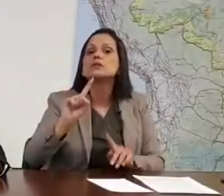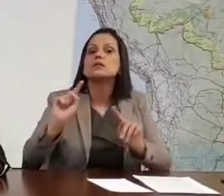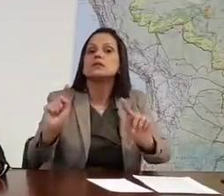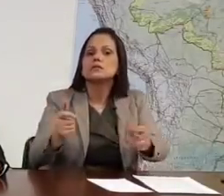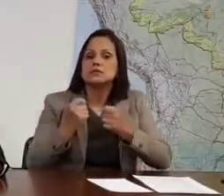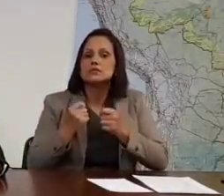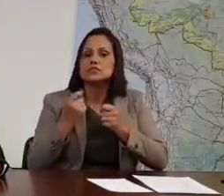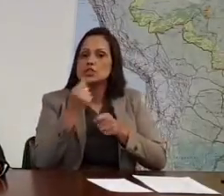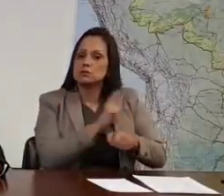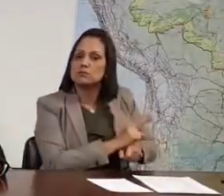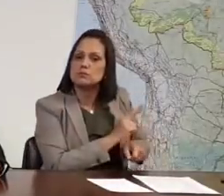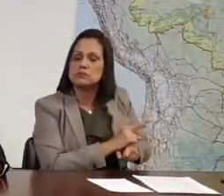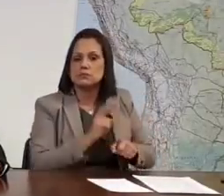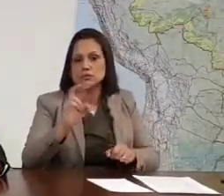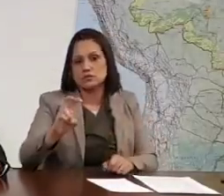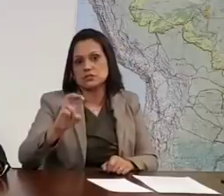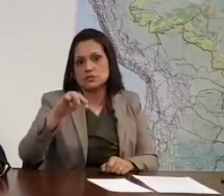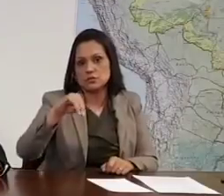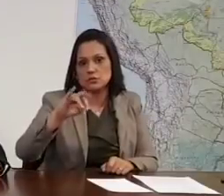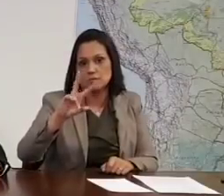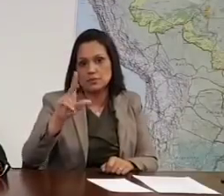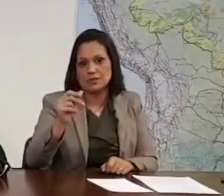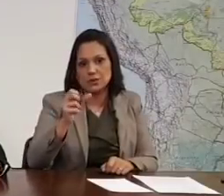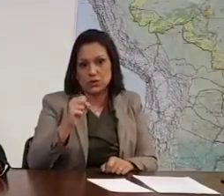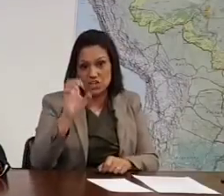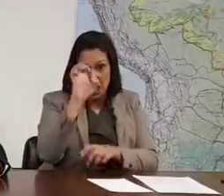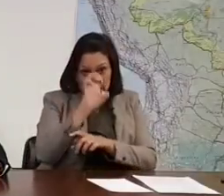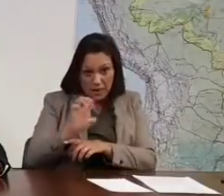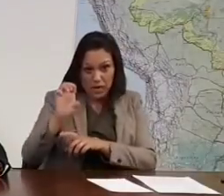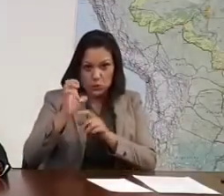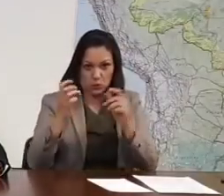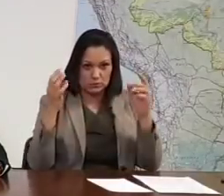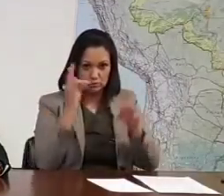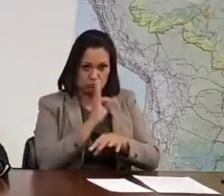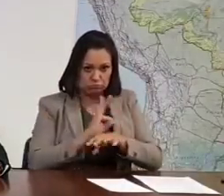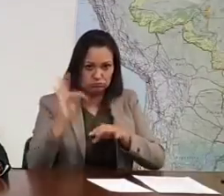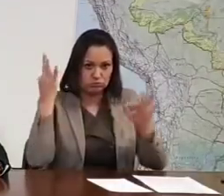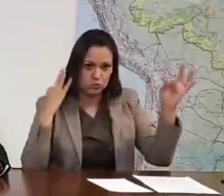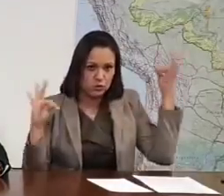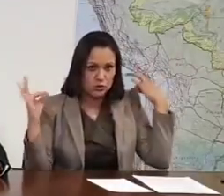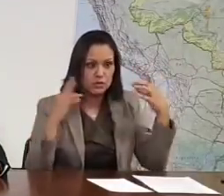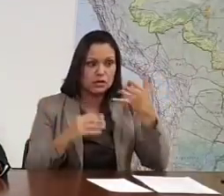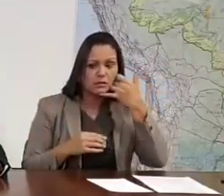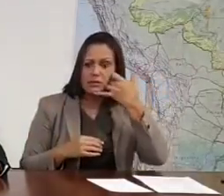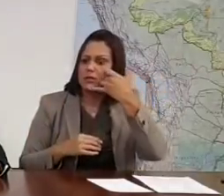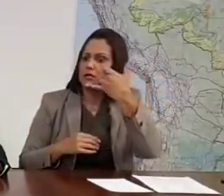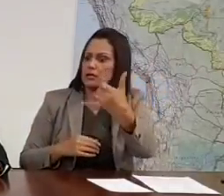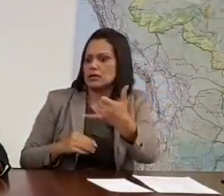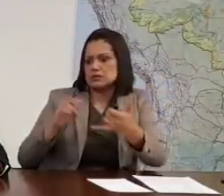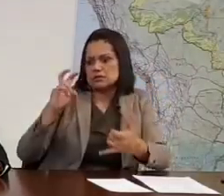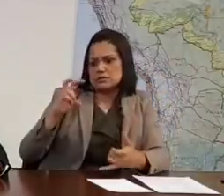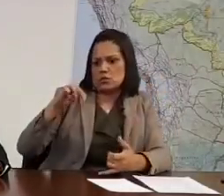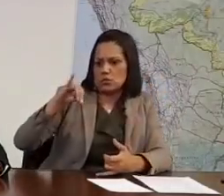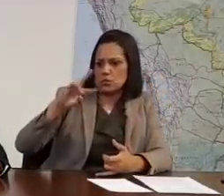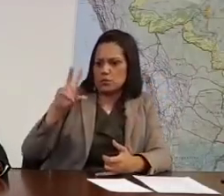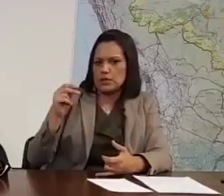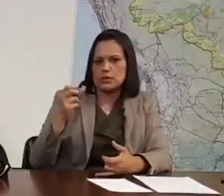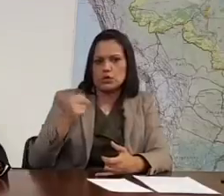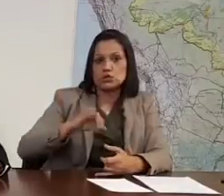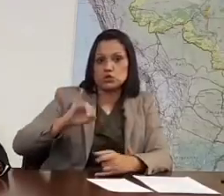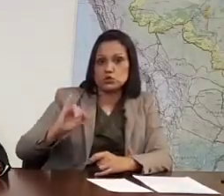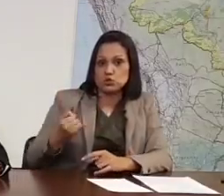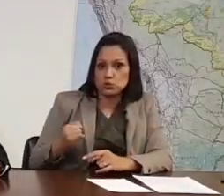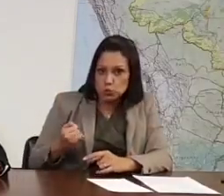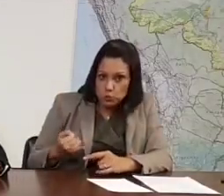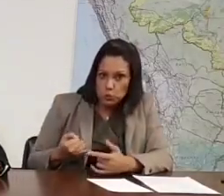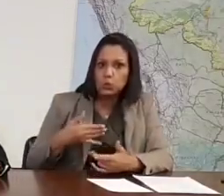reais. Daí, o Embratur fica em estado vegetativo. Já liguei para a equipe do Paulo Guedes. 5 milhões. Eu acho que é juros de alguns